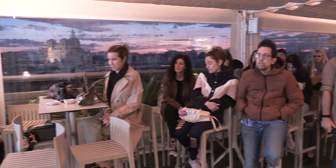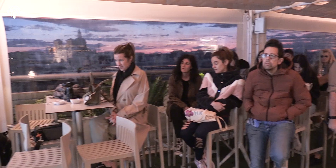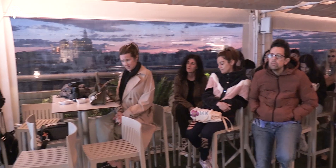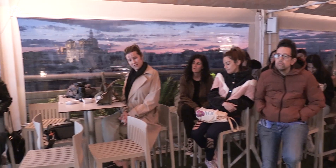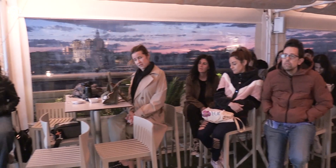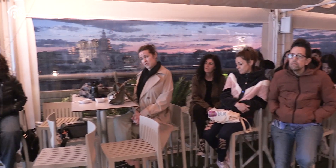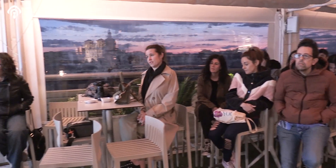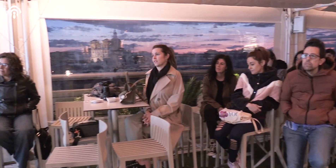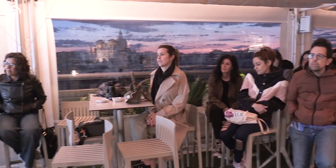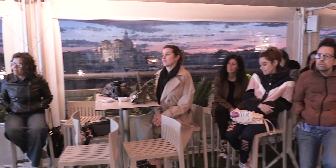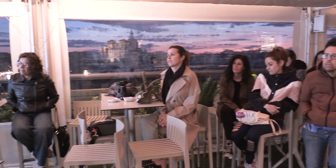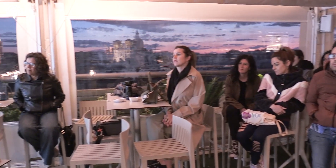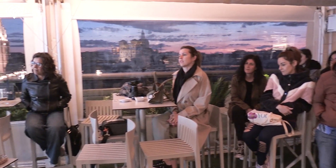mantienes